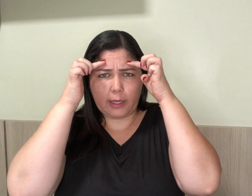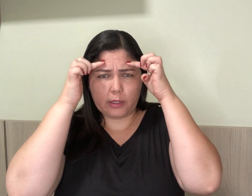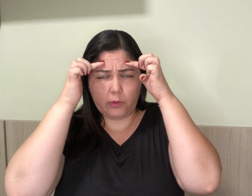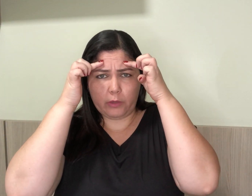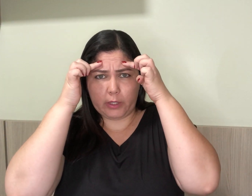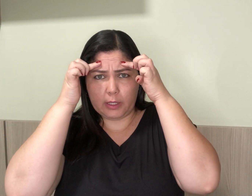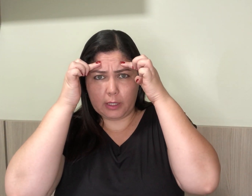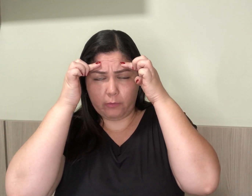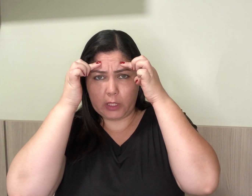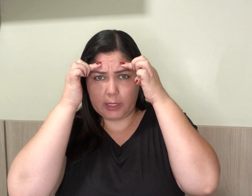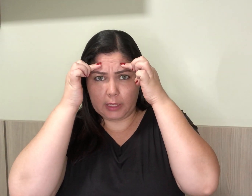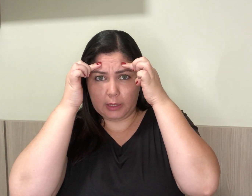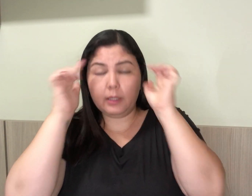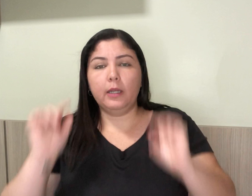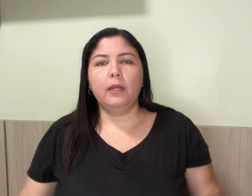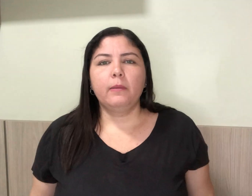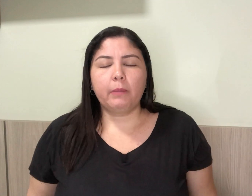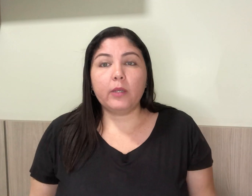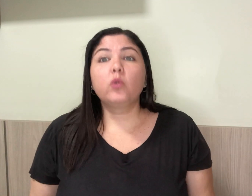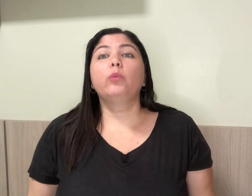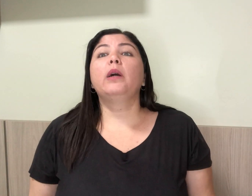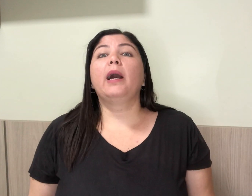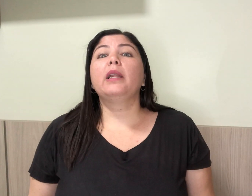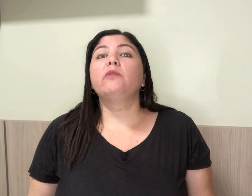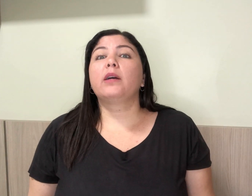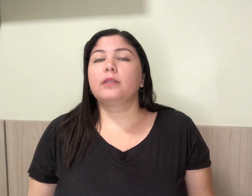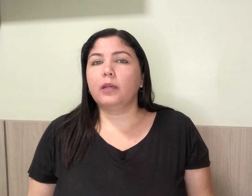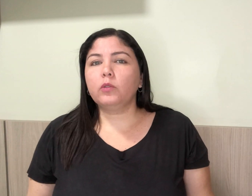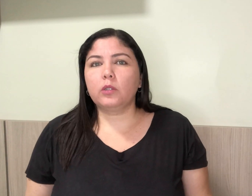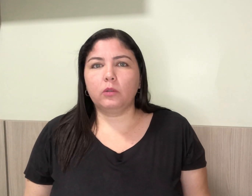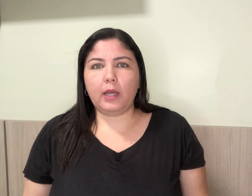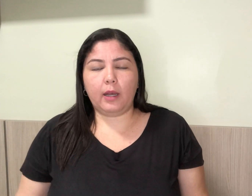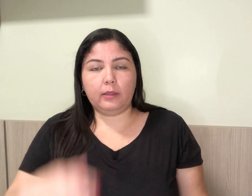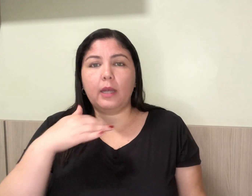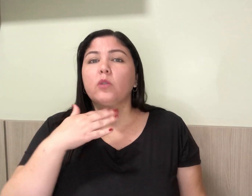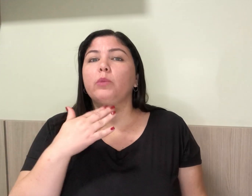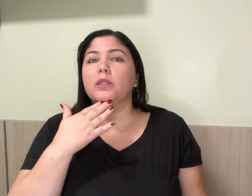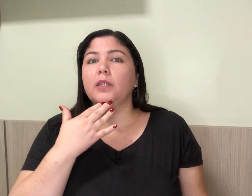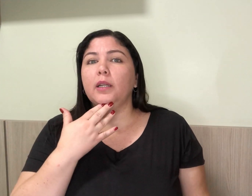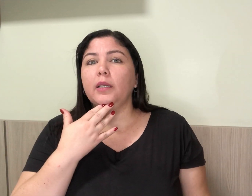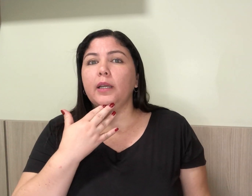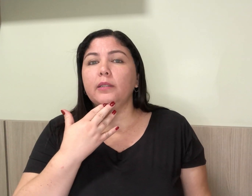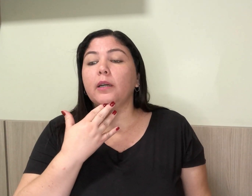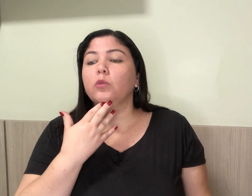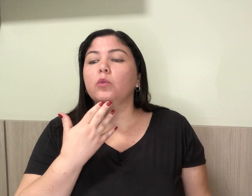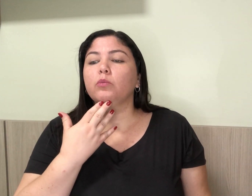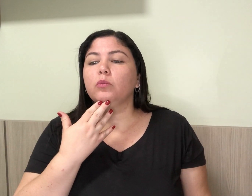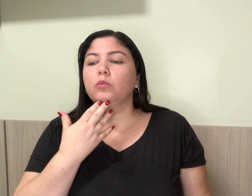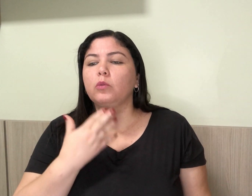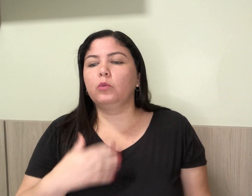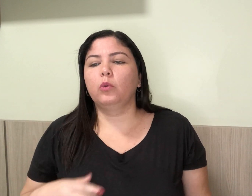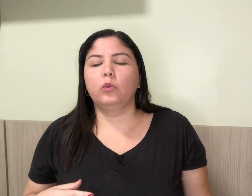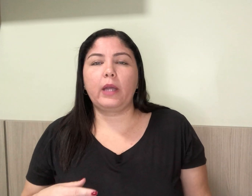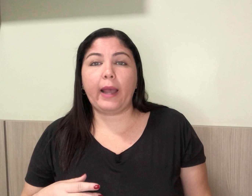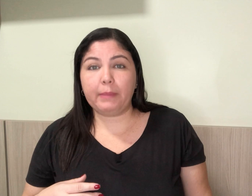testa fica franzida, mas numa a elevação da sobrancelha, né? Da